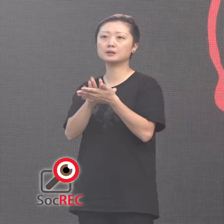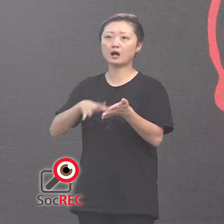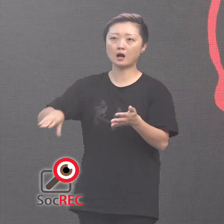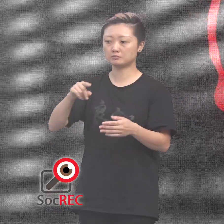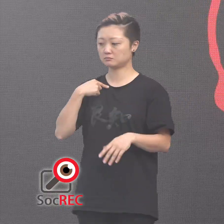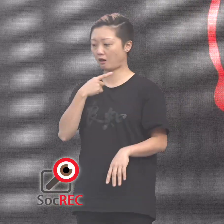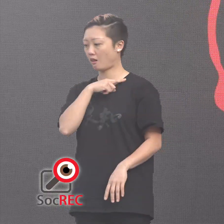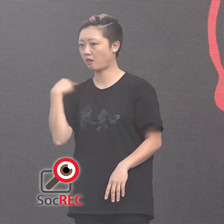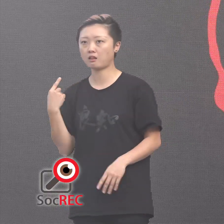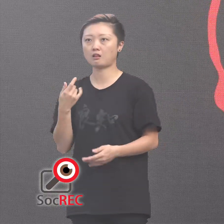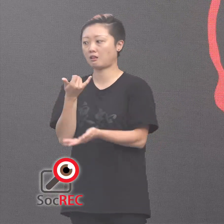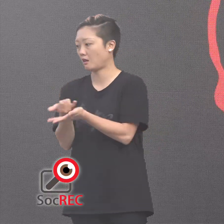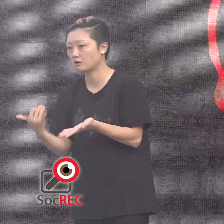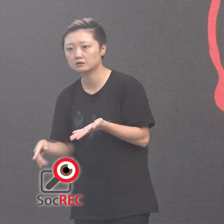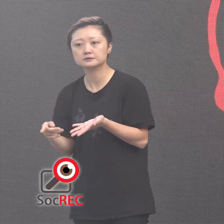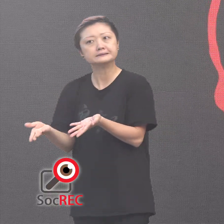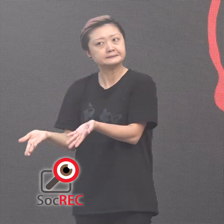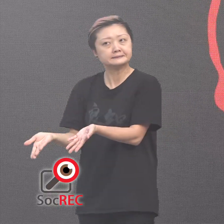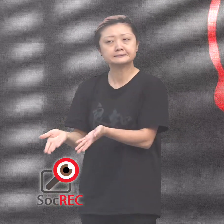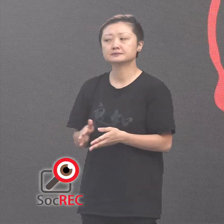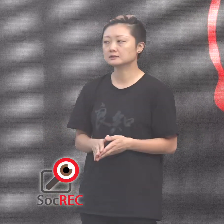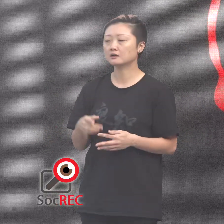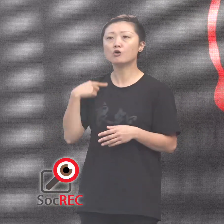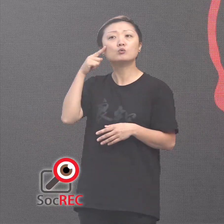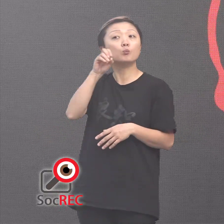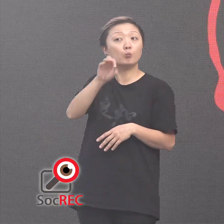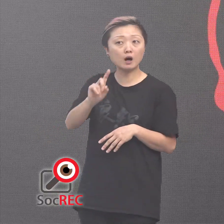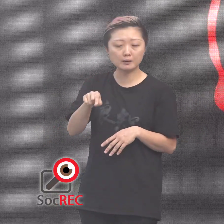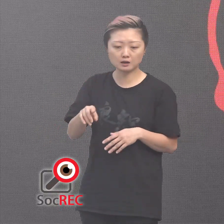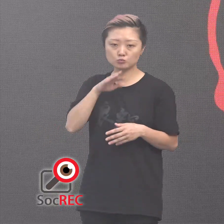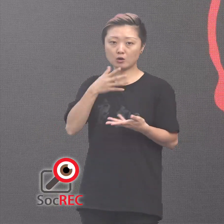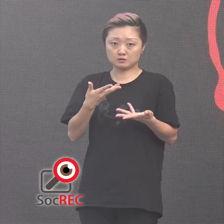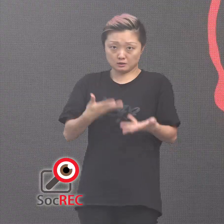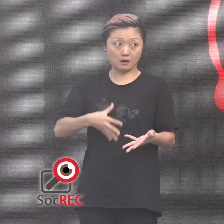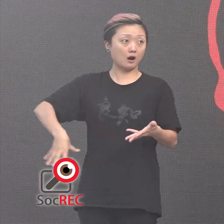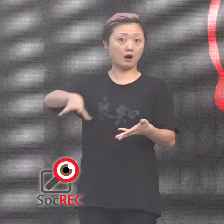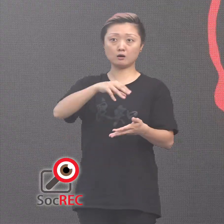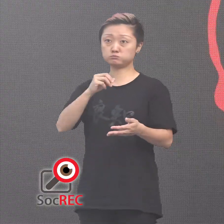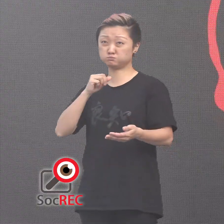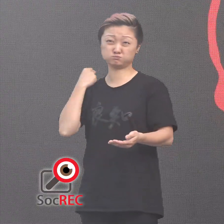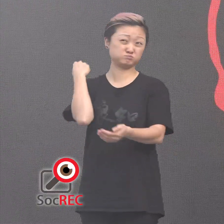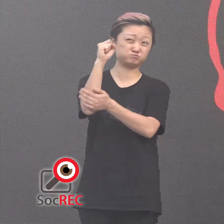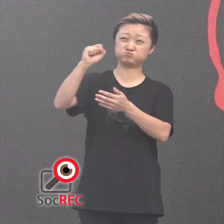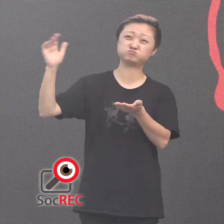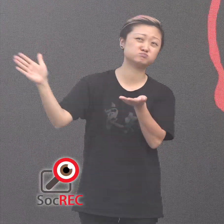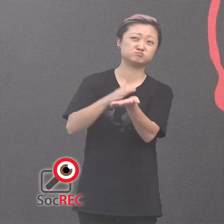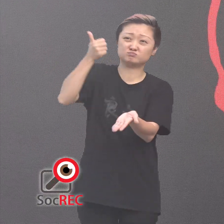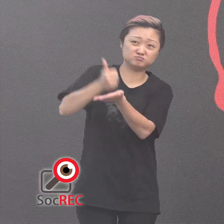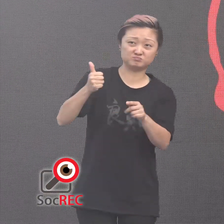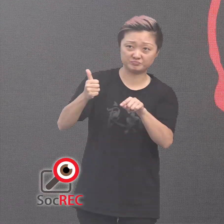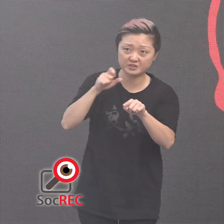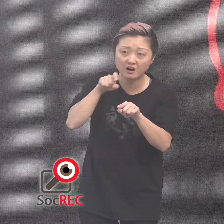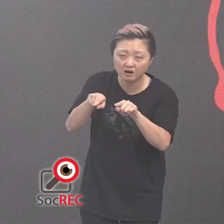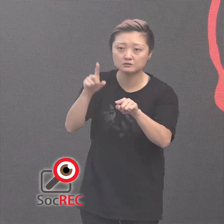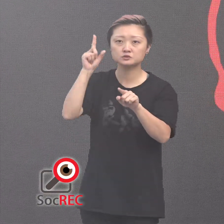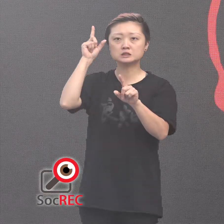候，我想告诉大家，如果今天我们沉默，我们将失去我